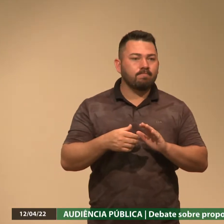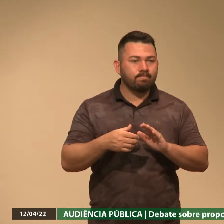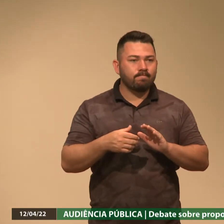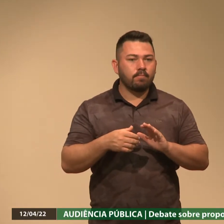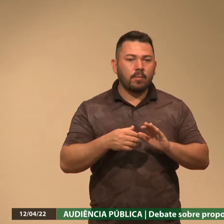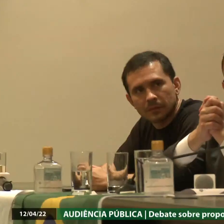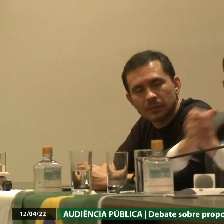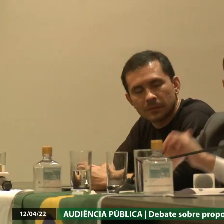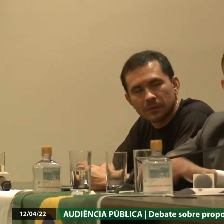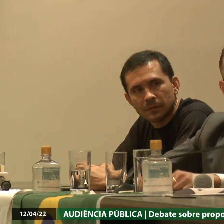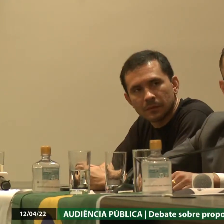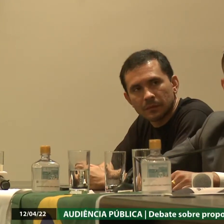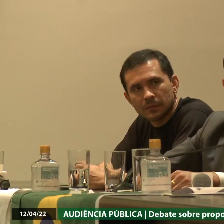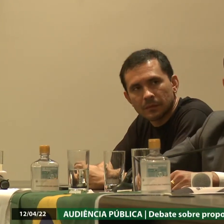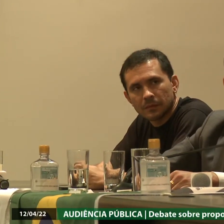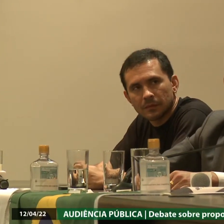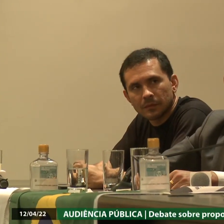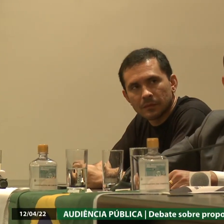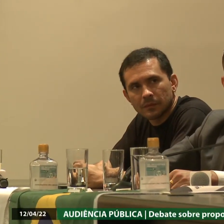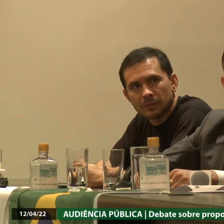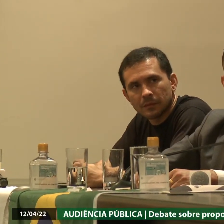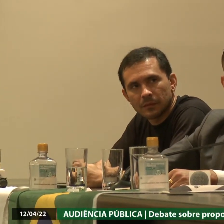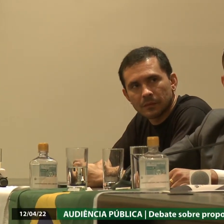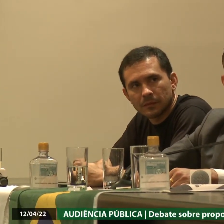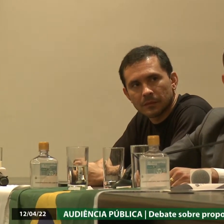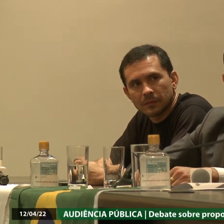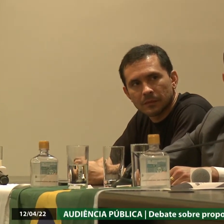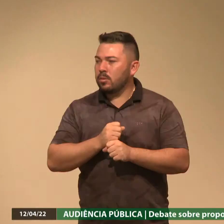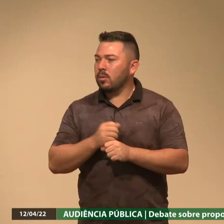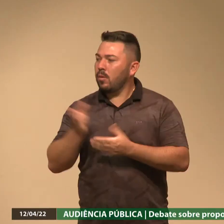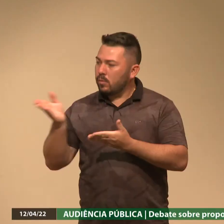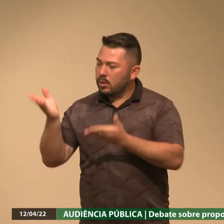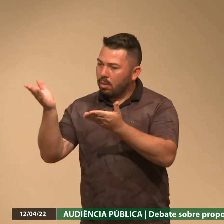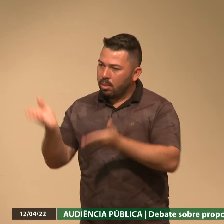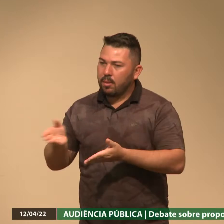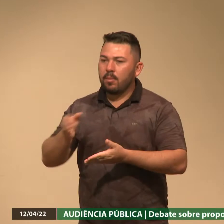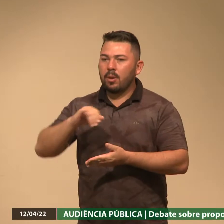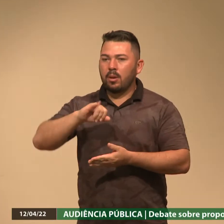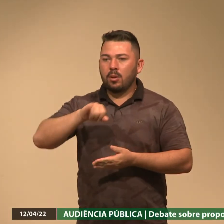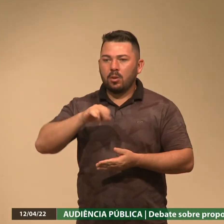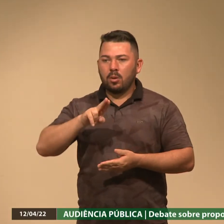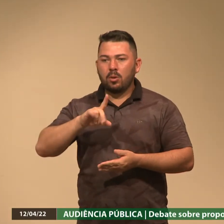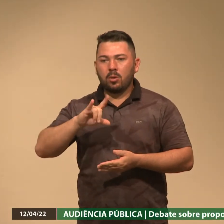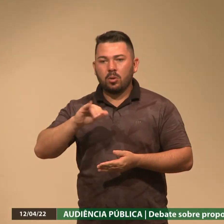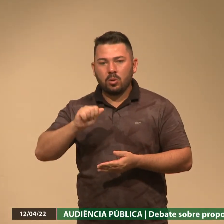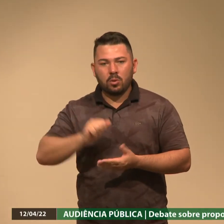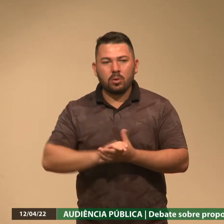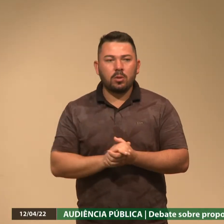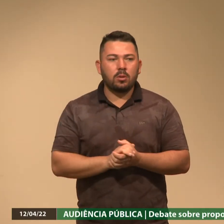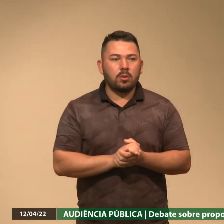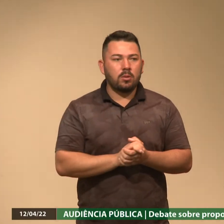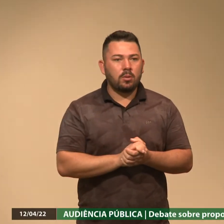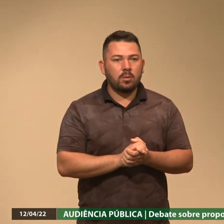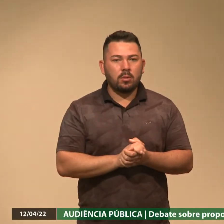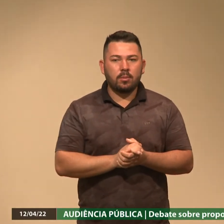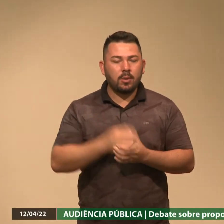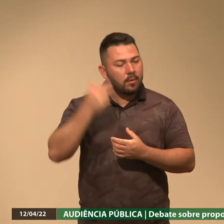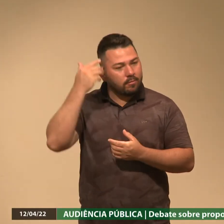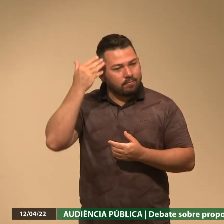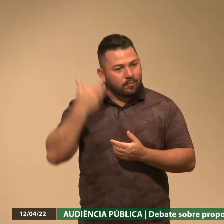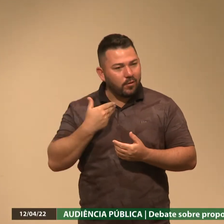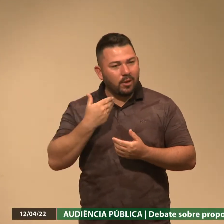certeza disso da Júlia prepare-se para se anular mais oito anos e como eu ir prepare para o cabelo fica